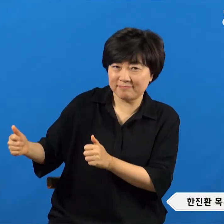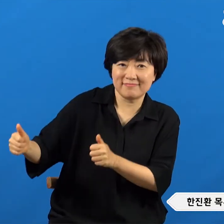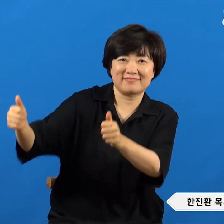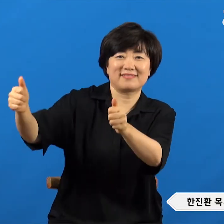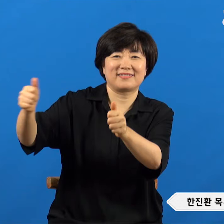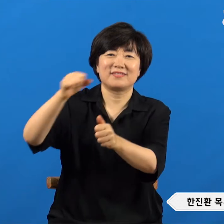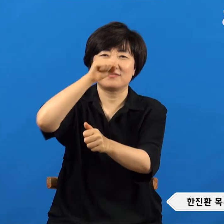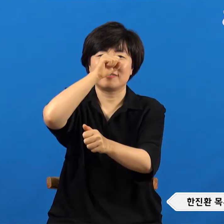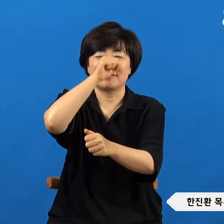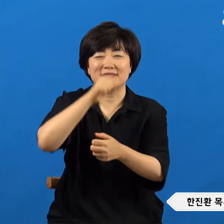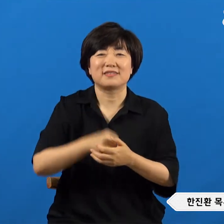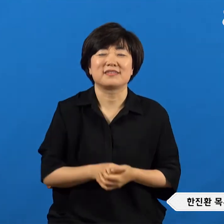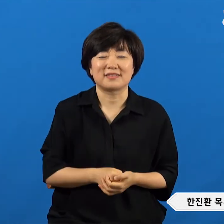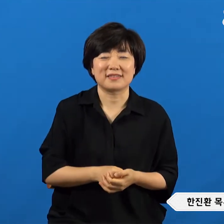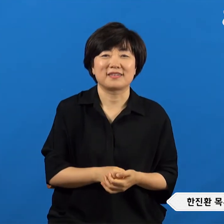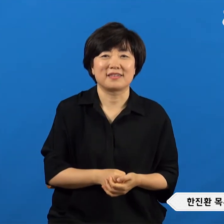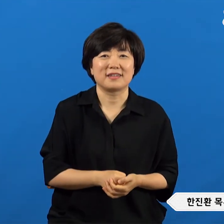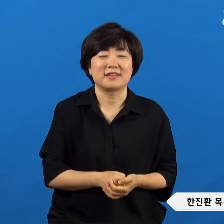것입니다.